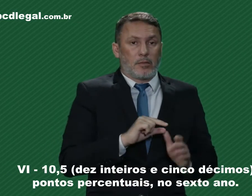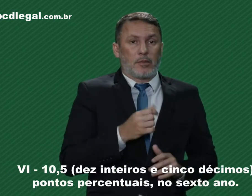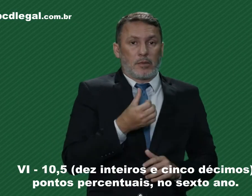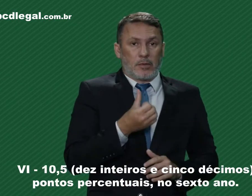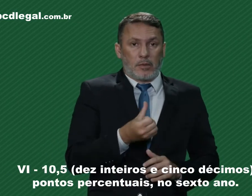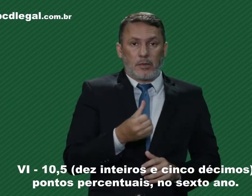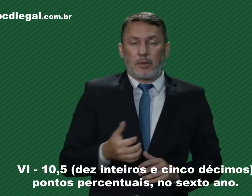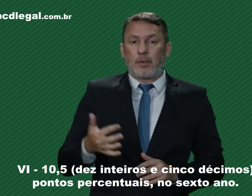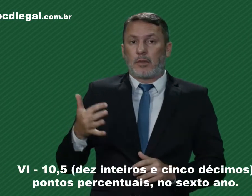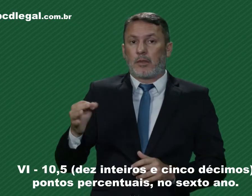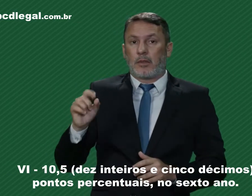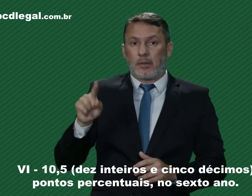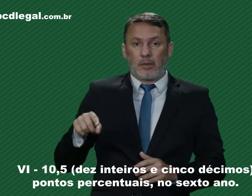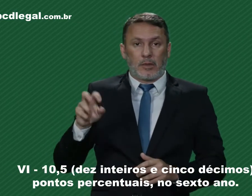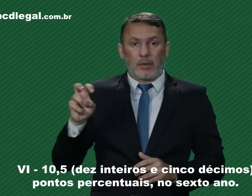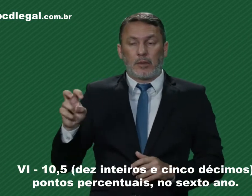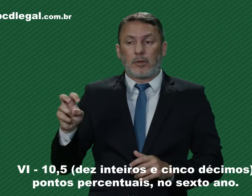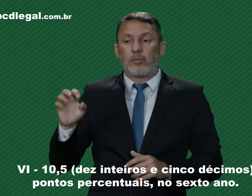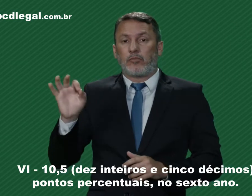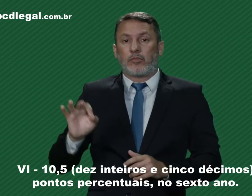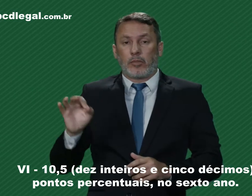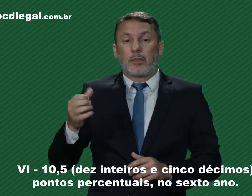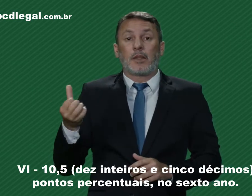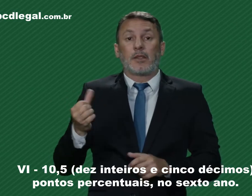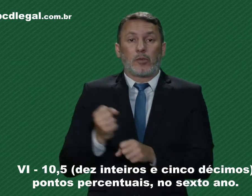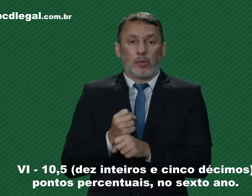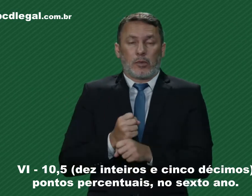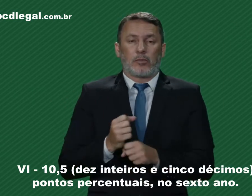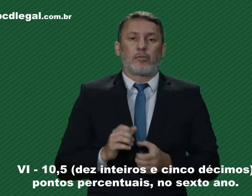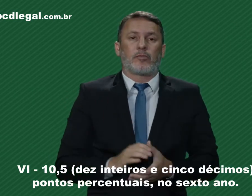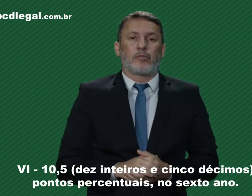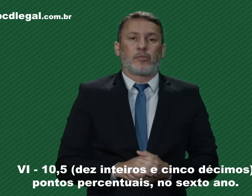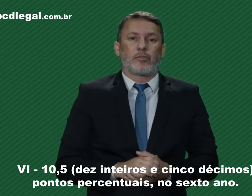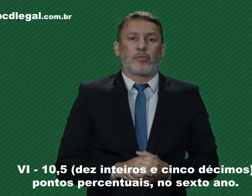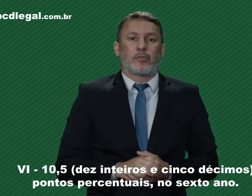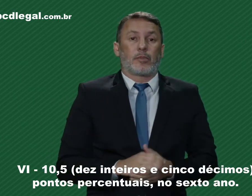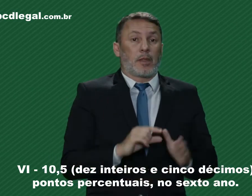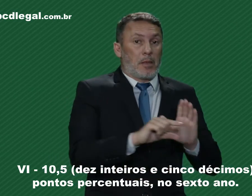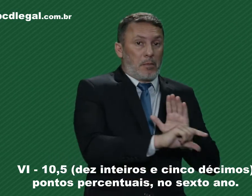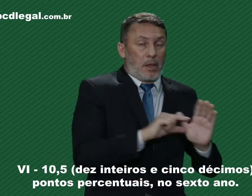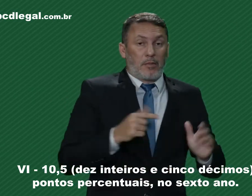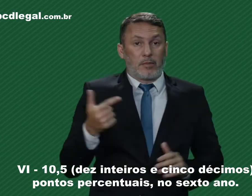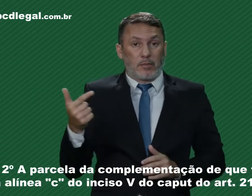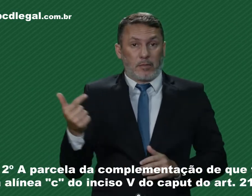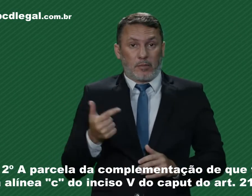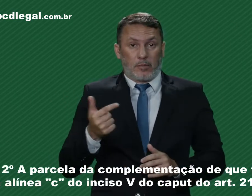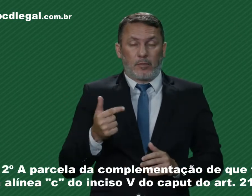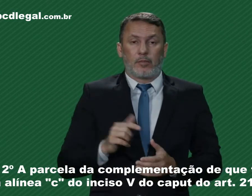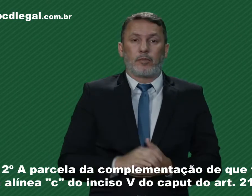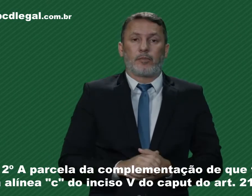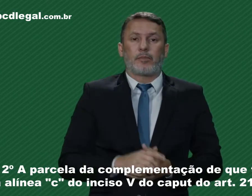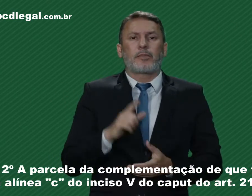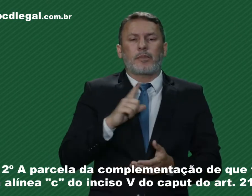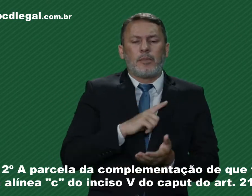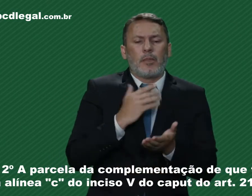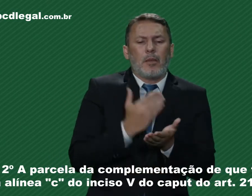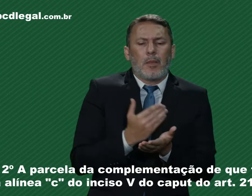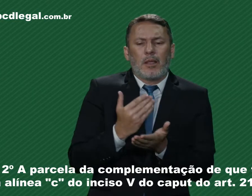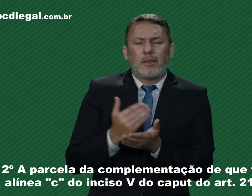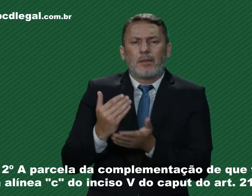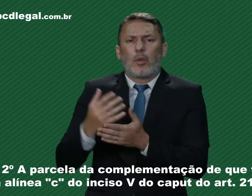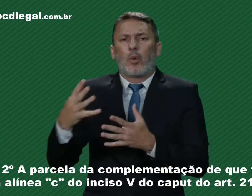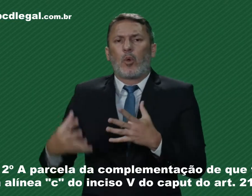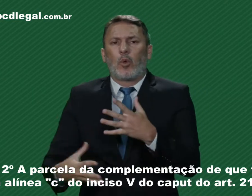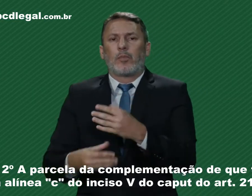ano. Inciso 6, 10 inteiros e 5 décimos pontos percentuais no sexto ano. Parágrafo 2º.